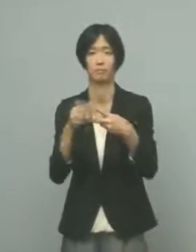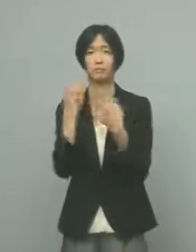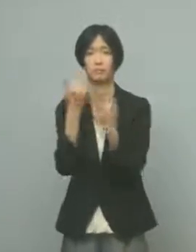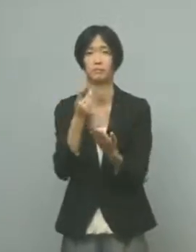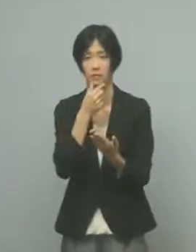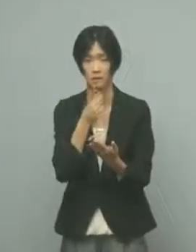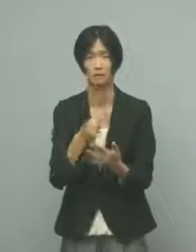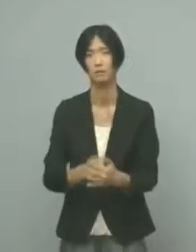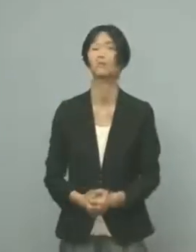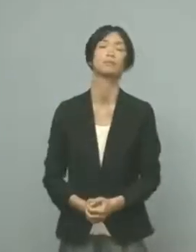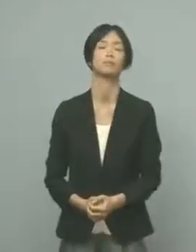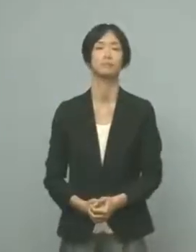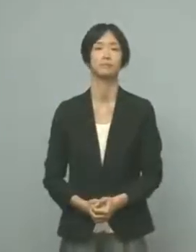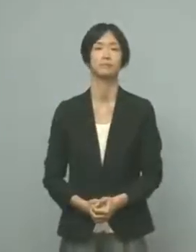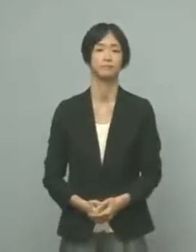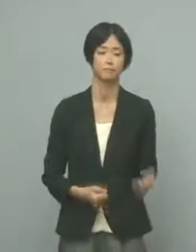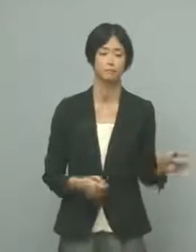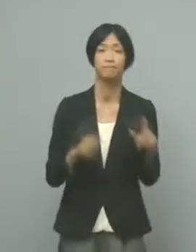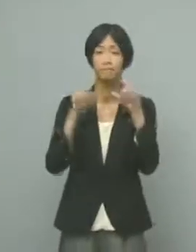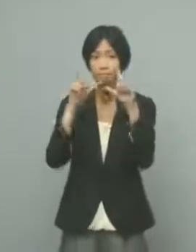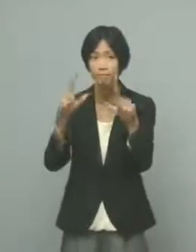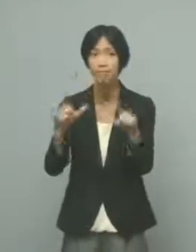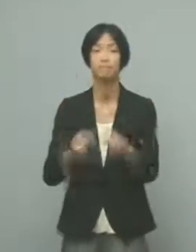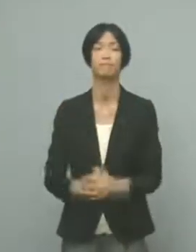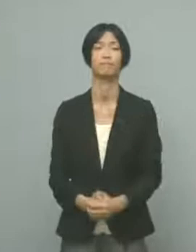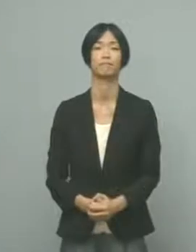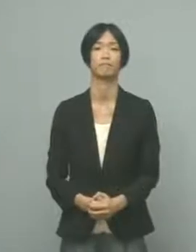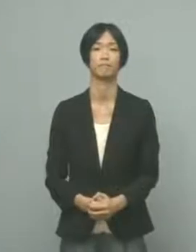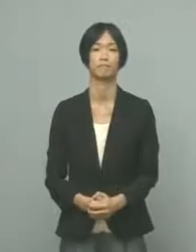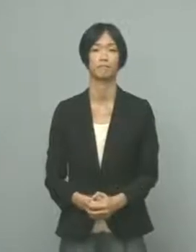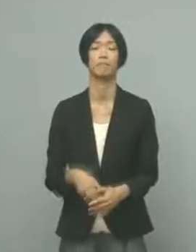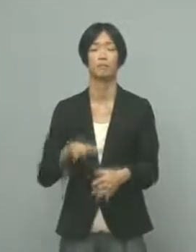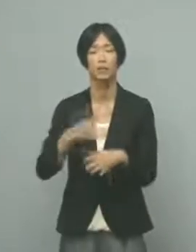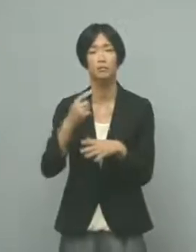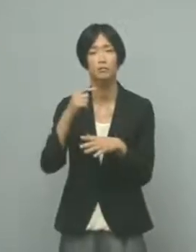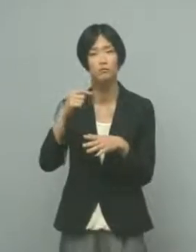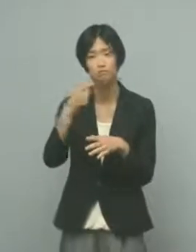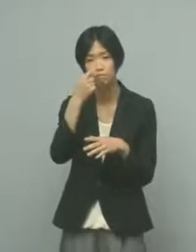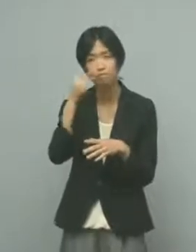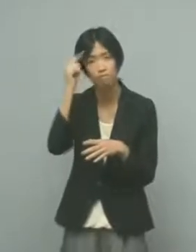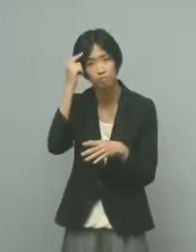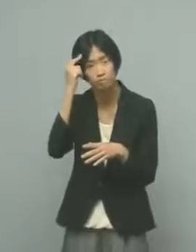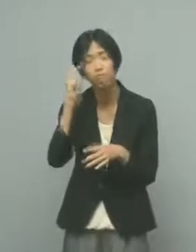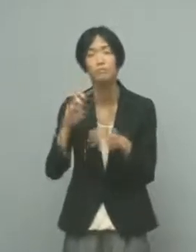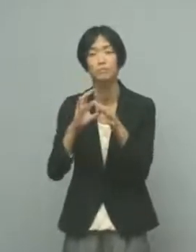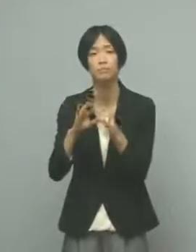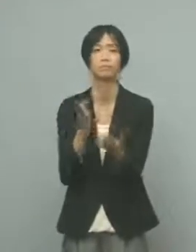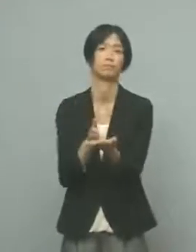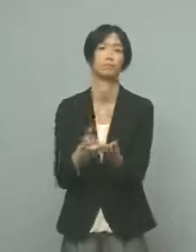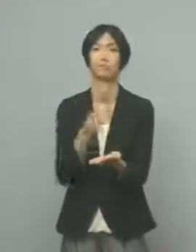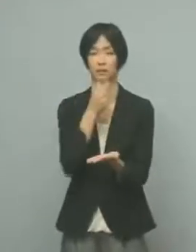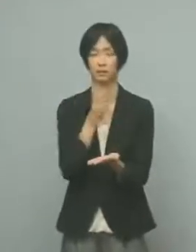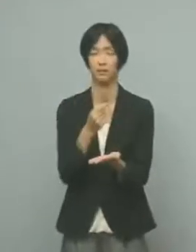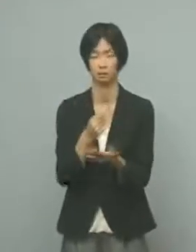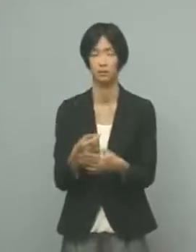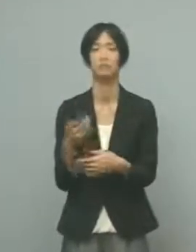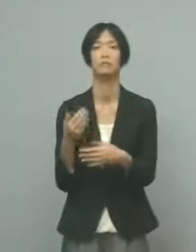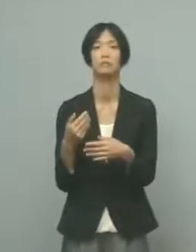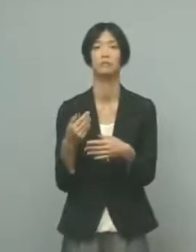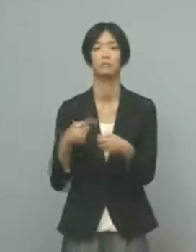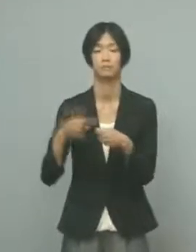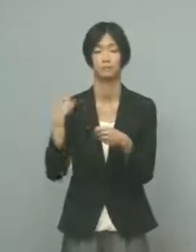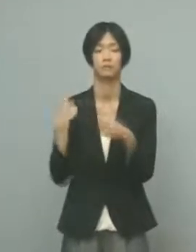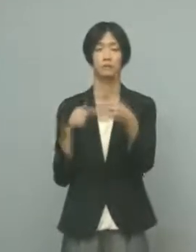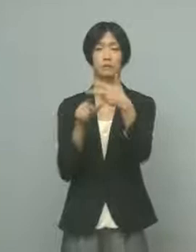点をまずお伺いします。 はい、わかりました。ではまず受け止めについて申し上げます。昨年7月